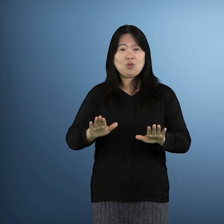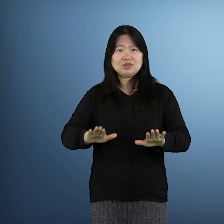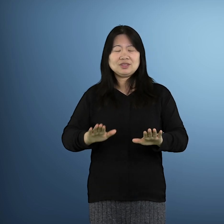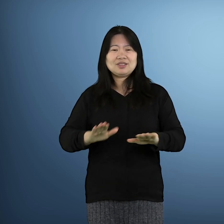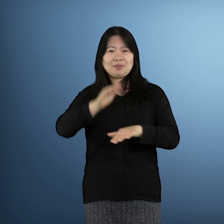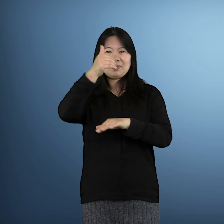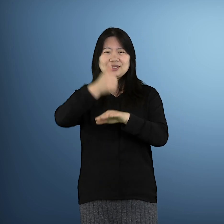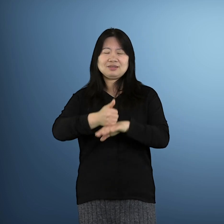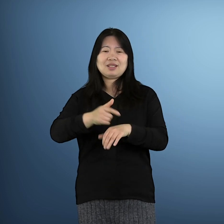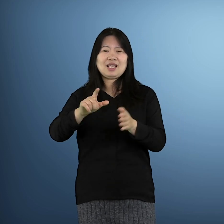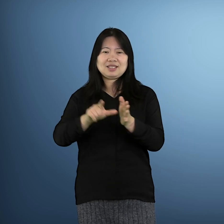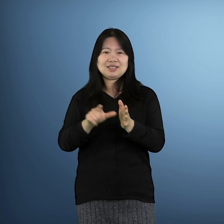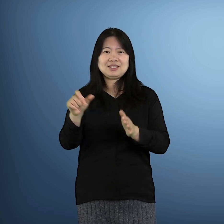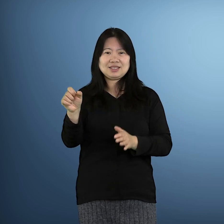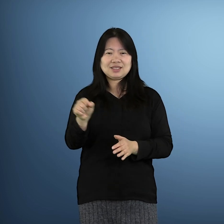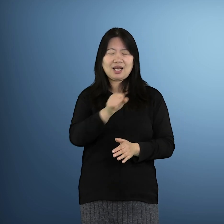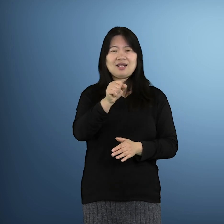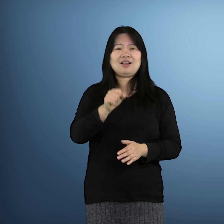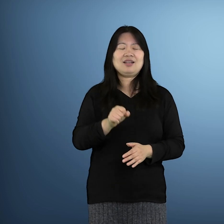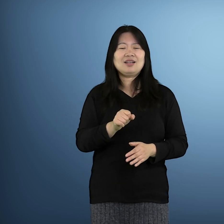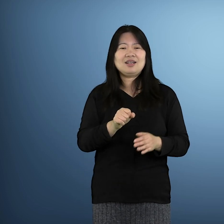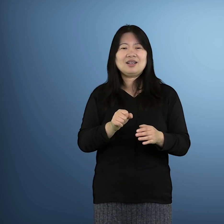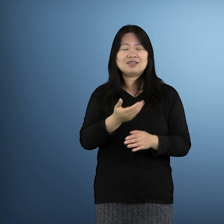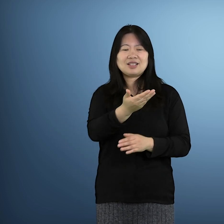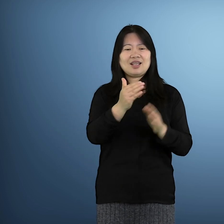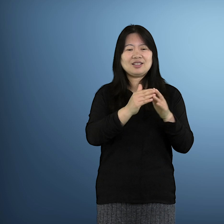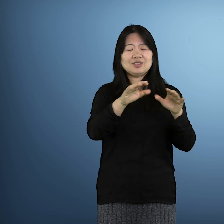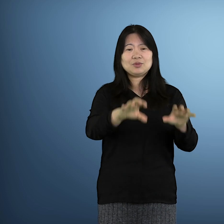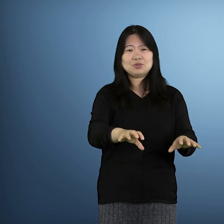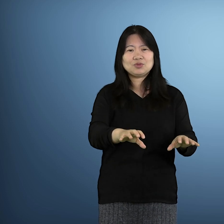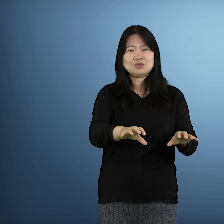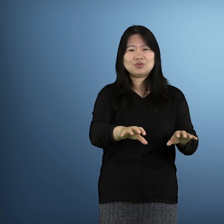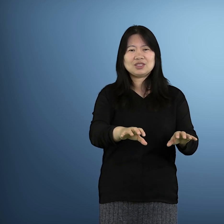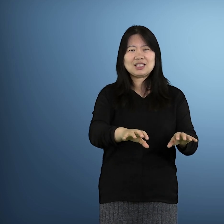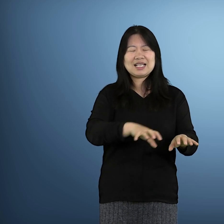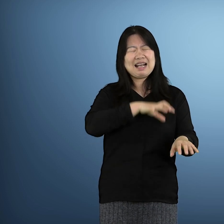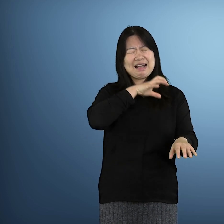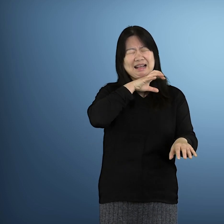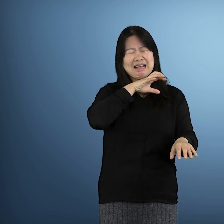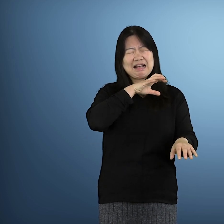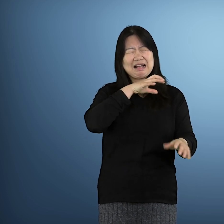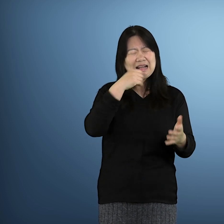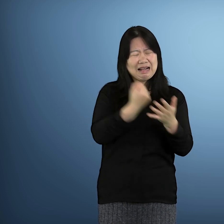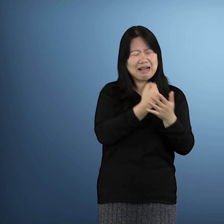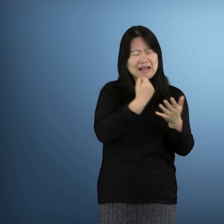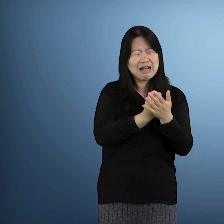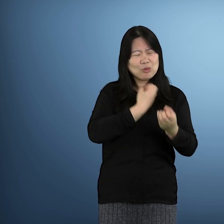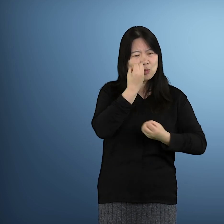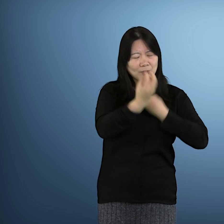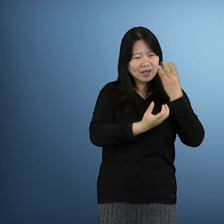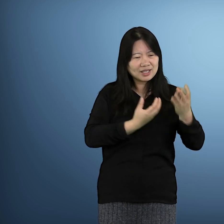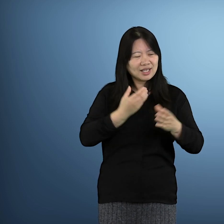오늘은 그 마지막 시간으로 내 이웃의 탄식에 귀를 기울이라.